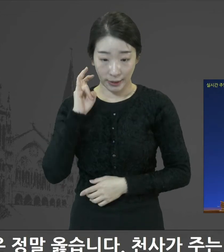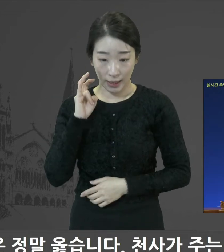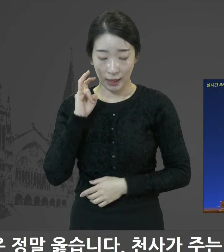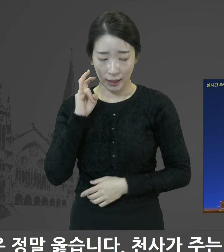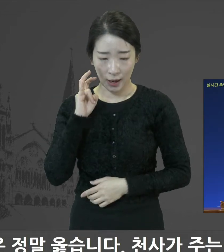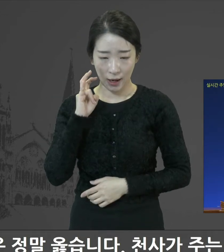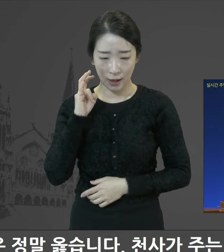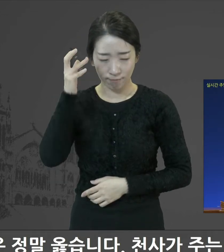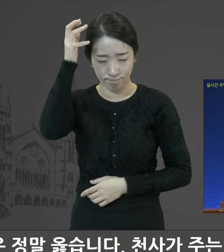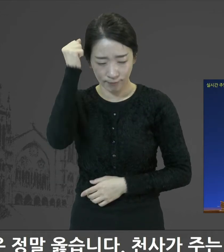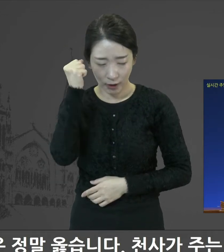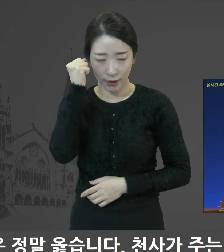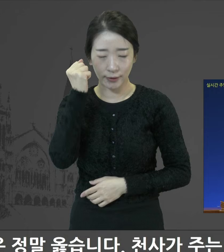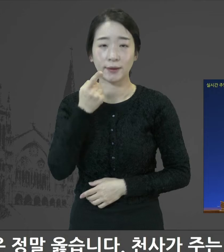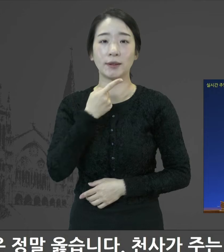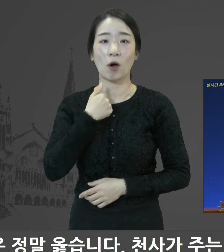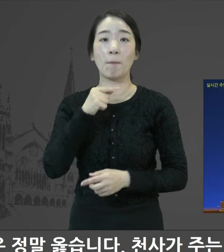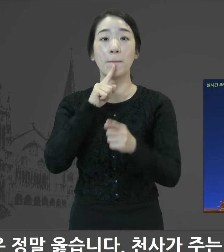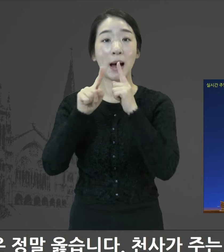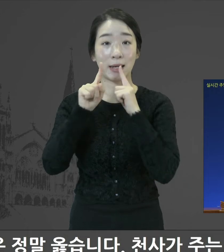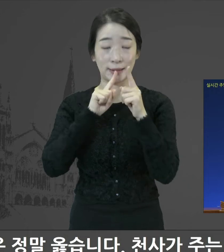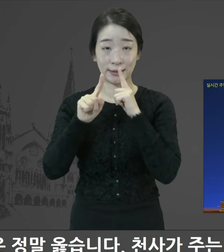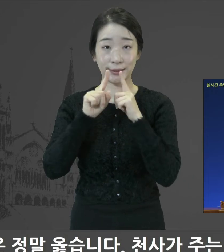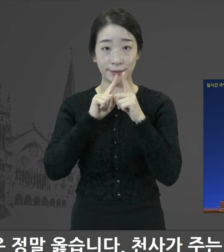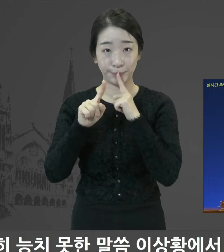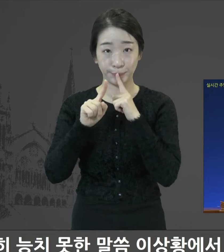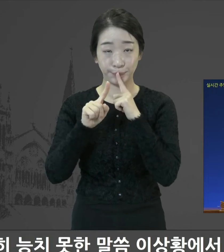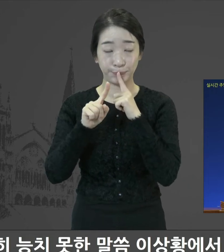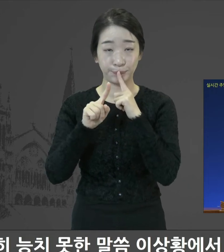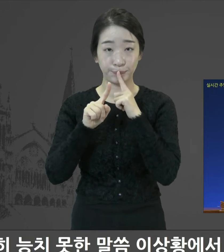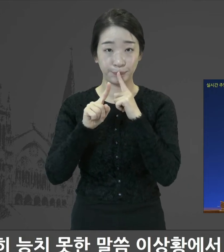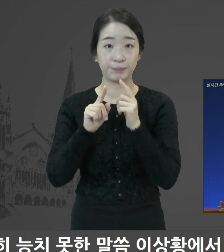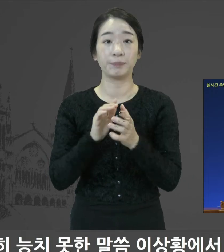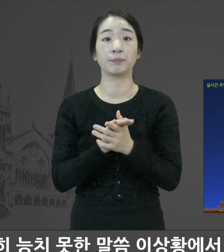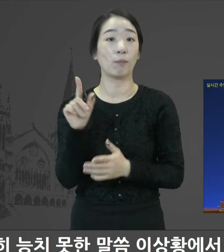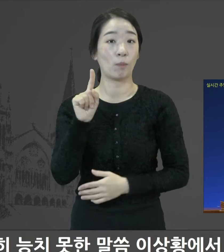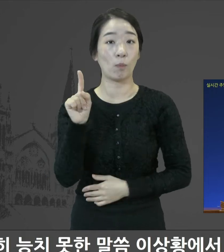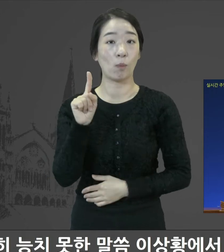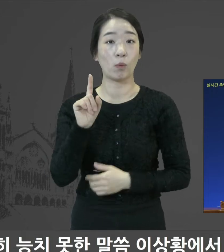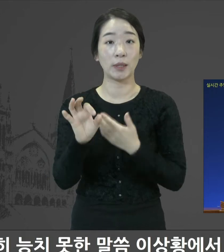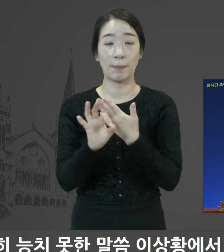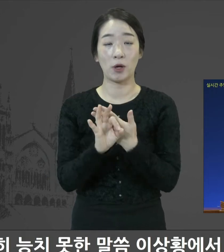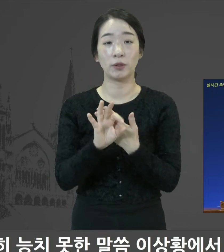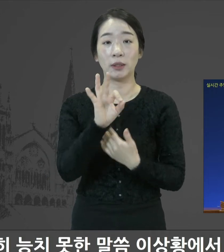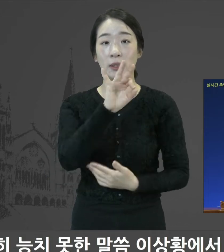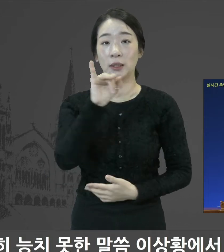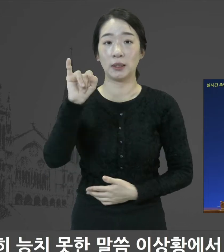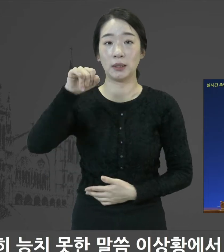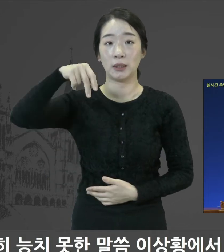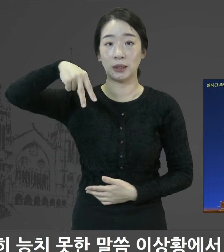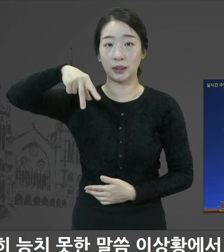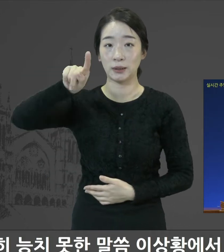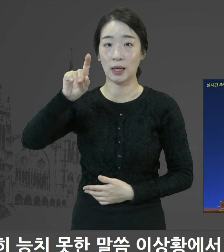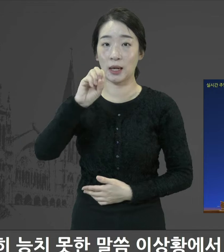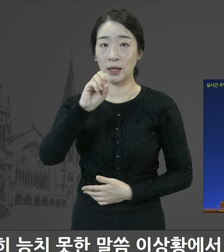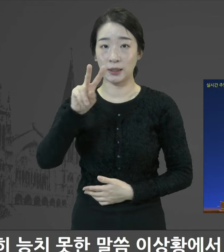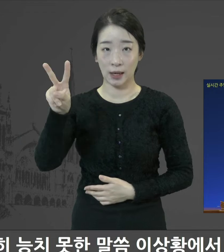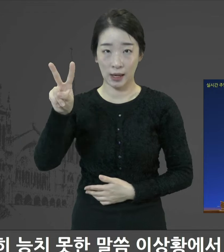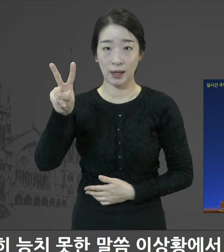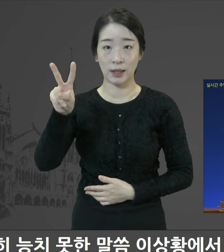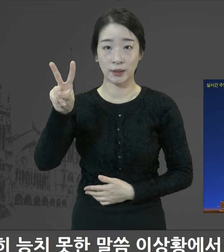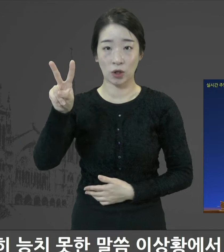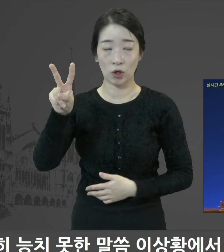말씀을 구약에서 딱 한 절만 찾아본다면 제 생각에는 이사야서 7장 14절일 것